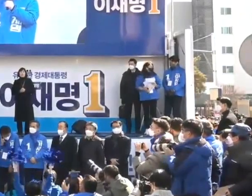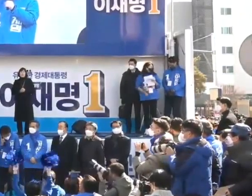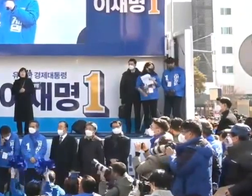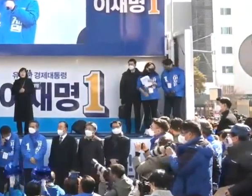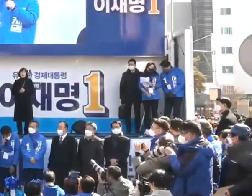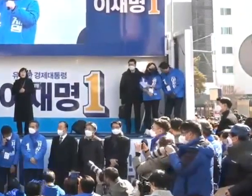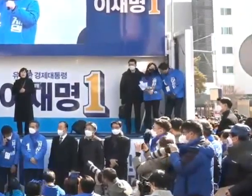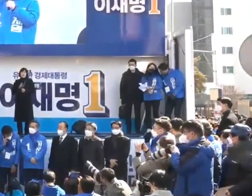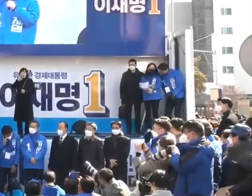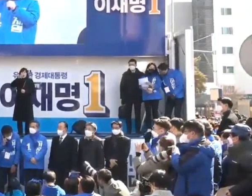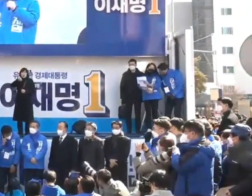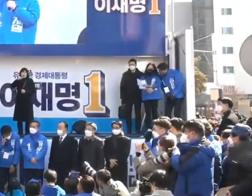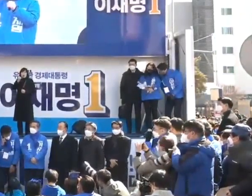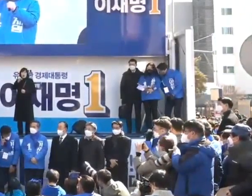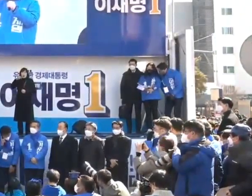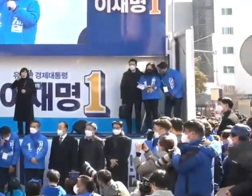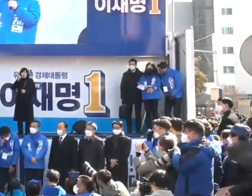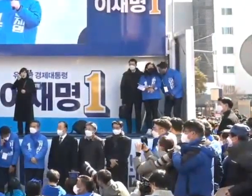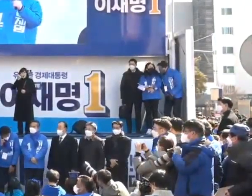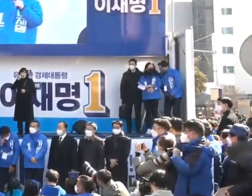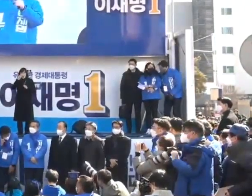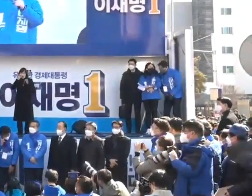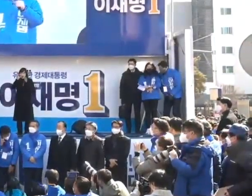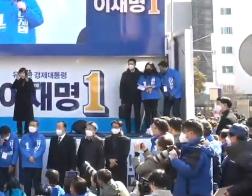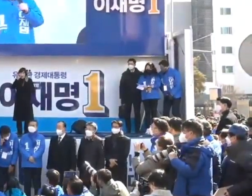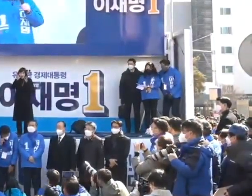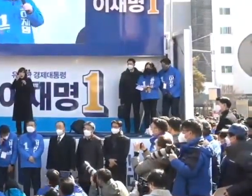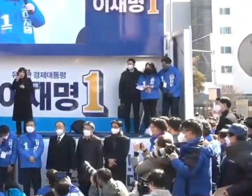부동시 가치는 방구 R200이 아닙니다.